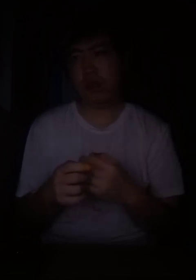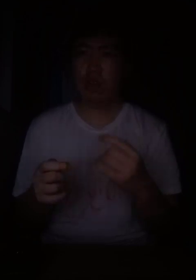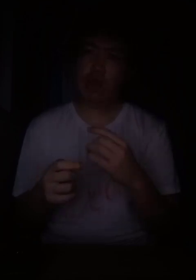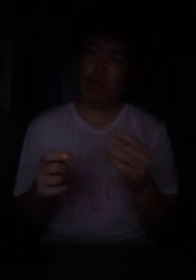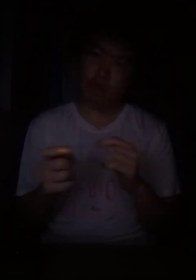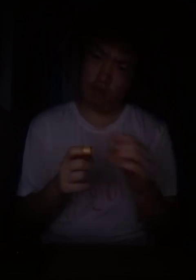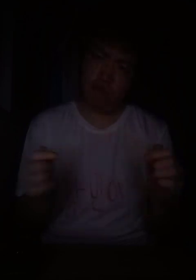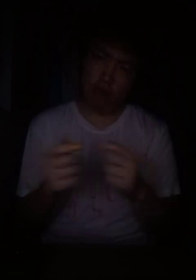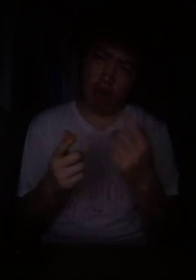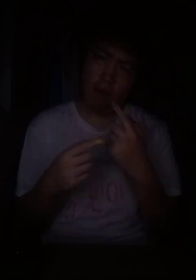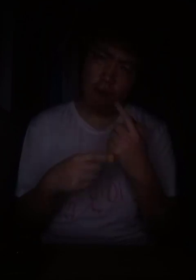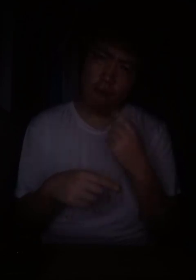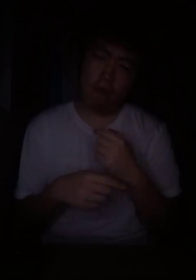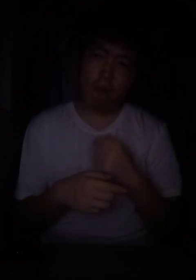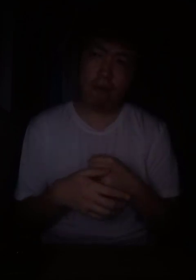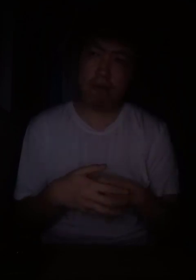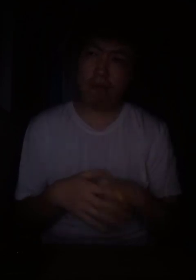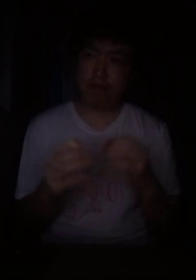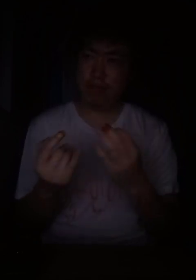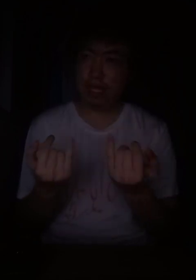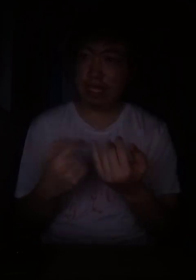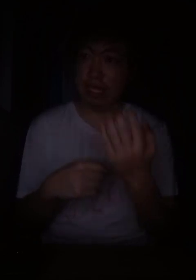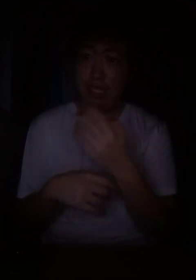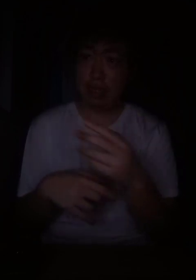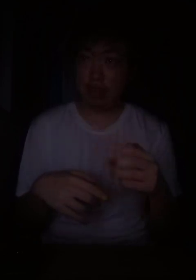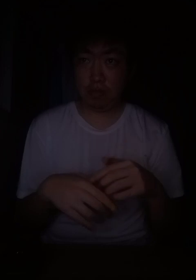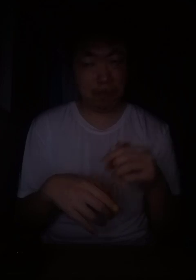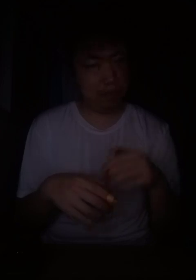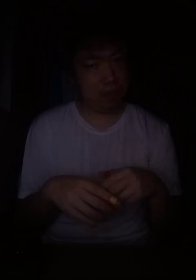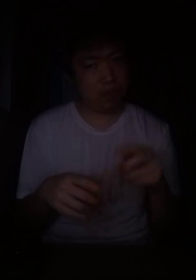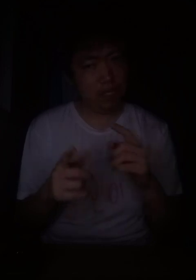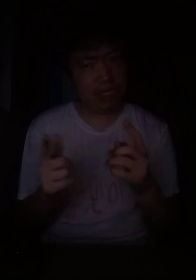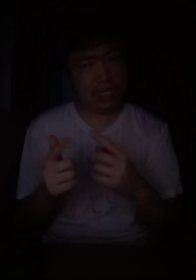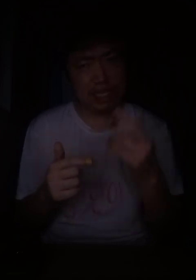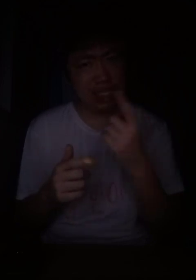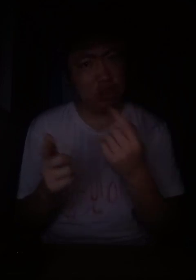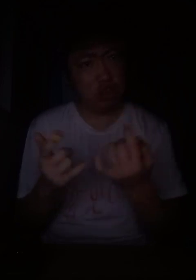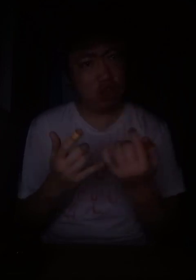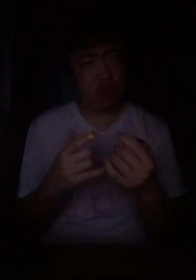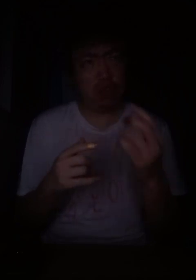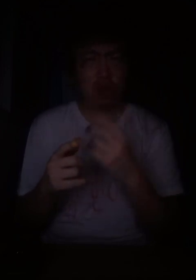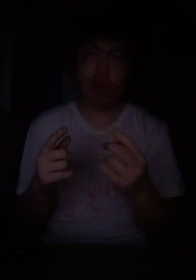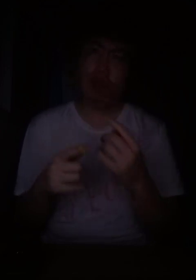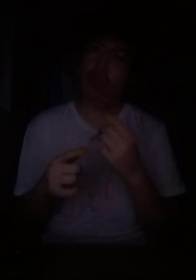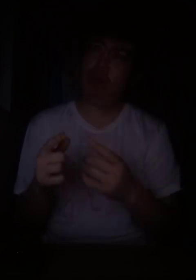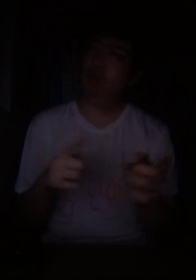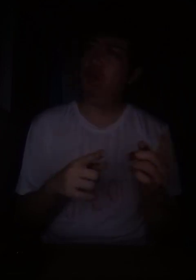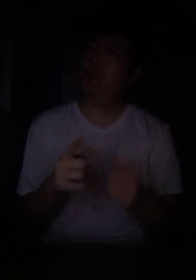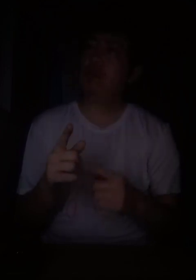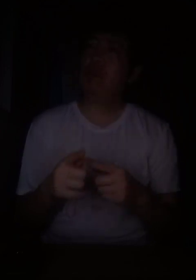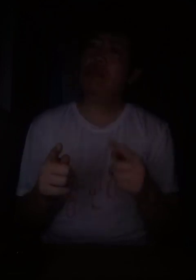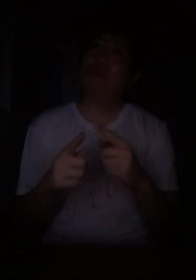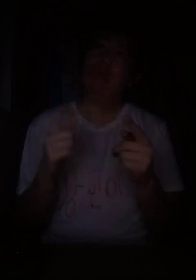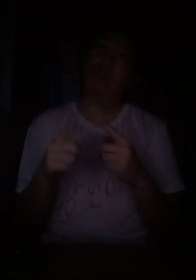심장세상충도 그렇고 네. 수의사 선생님 판단에 의하면 이 친구는 정신적으로도 지금 정상적인 상태가 아니다.